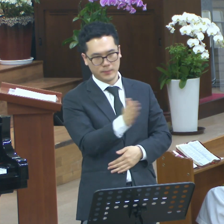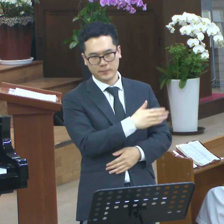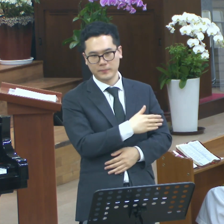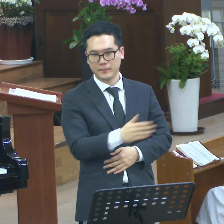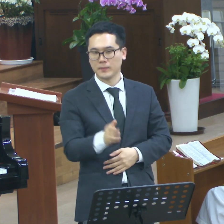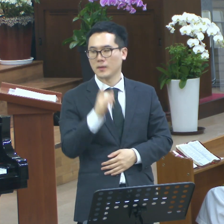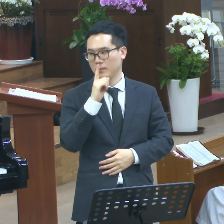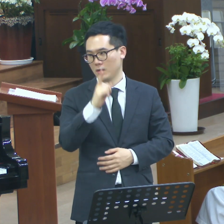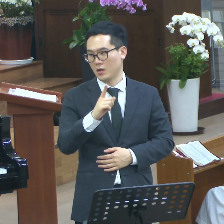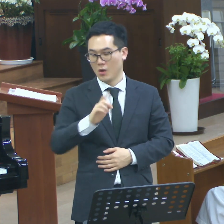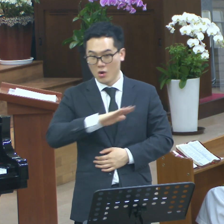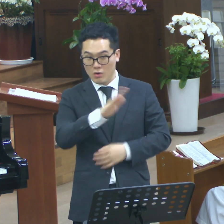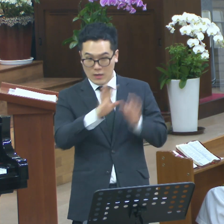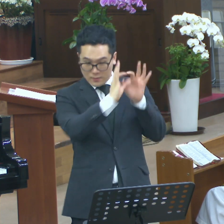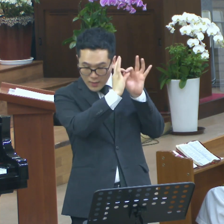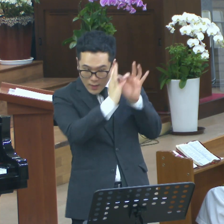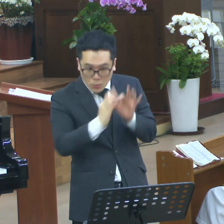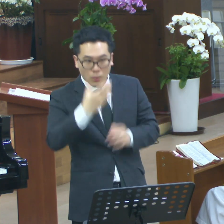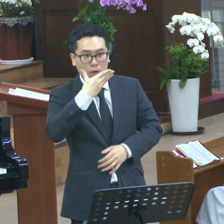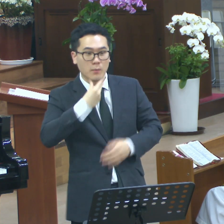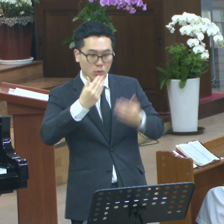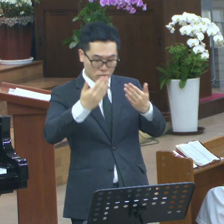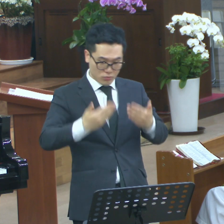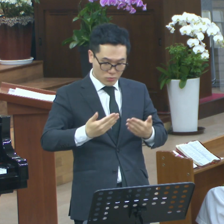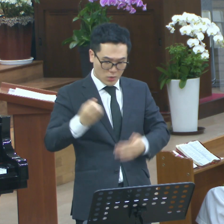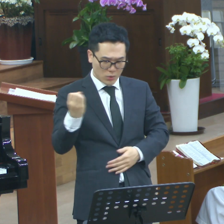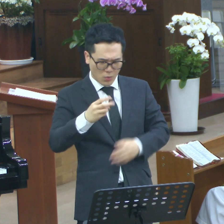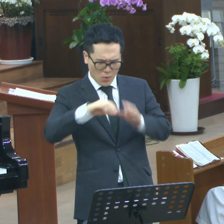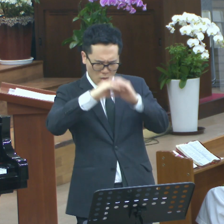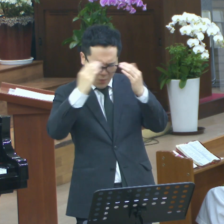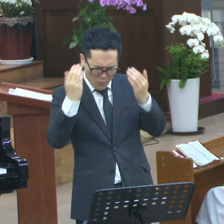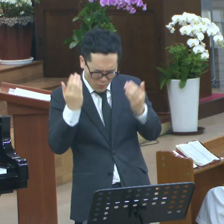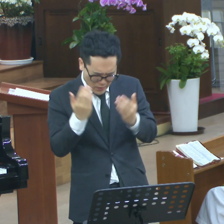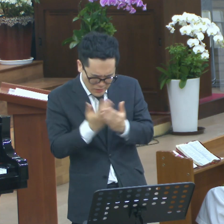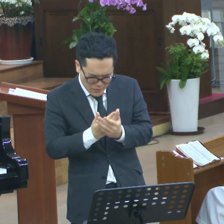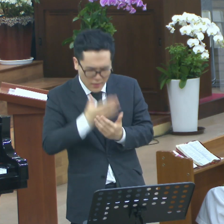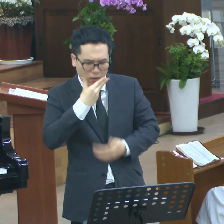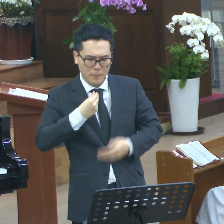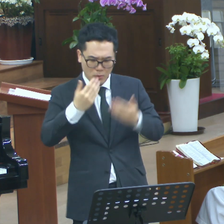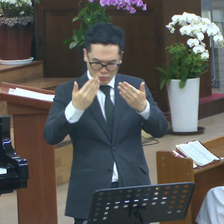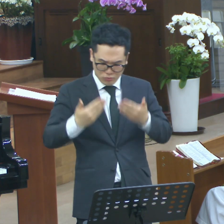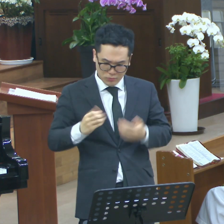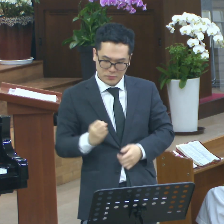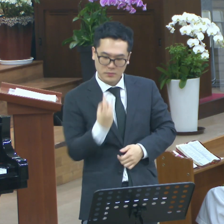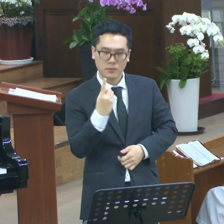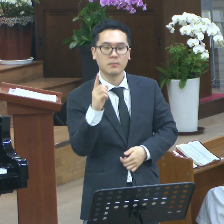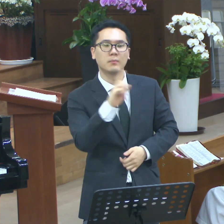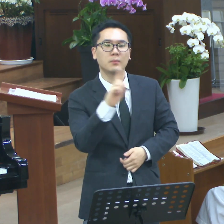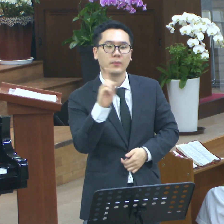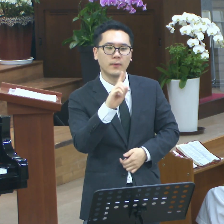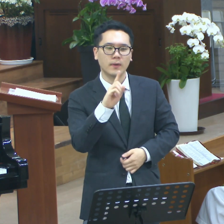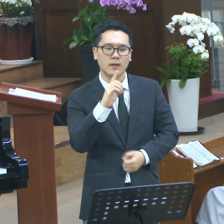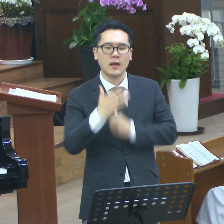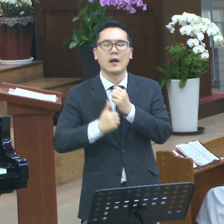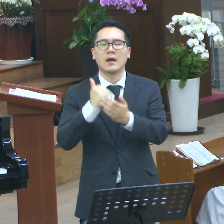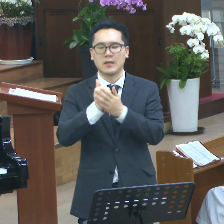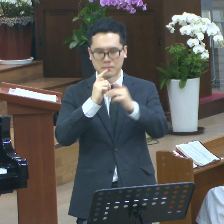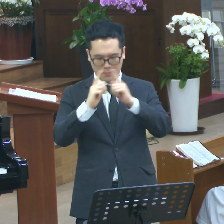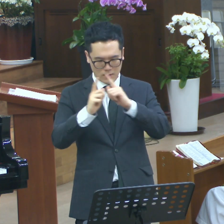우리를 계속 행복하게 하고 완전하게 행복하게 하는 것은 하나님 말씀 묵상밖에 없다. 나머지는